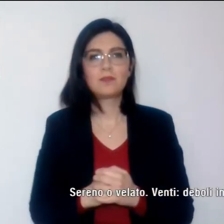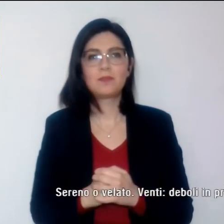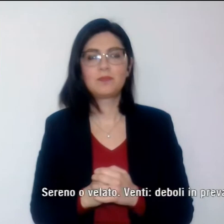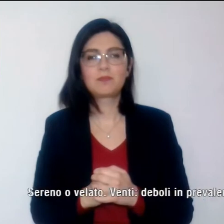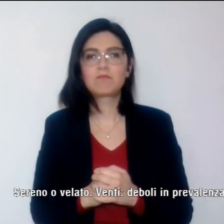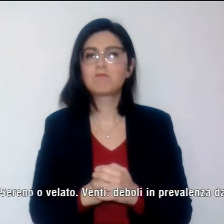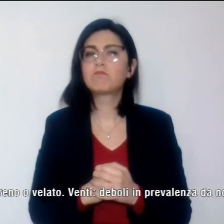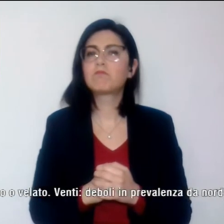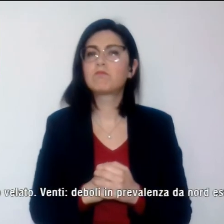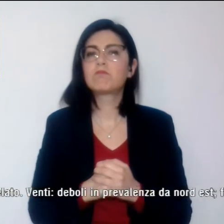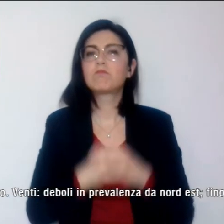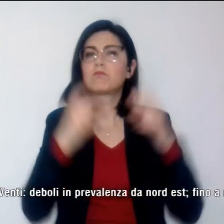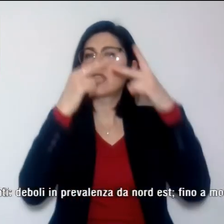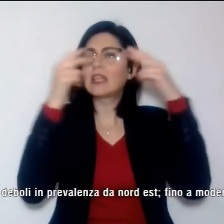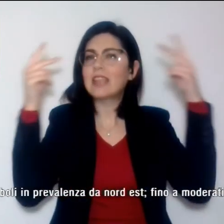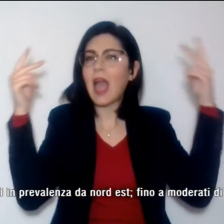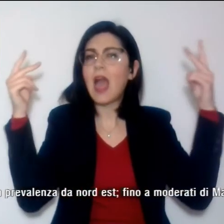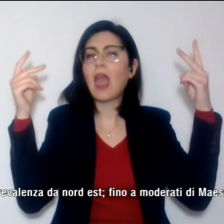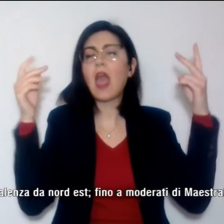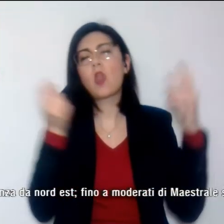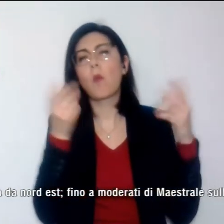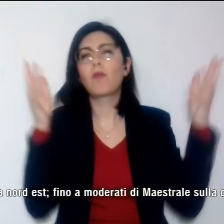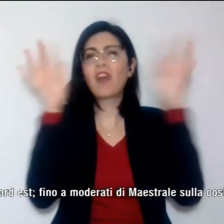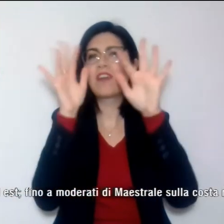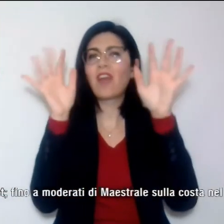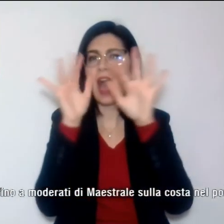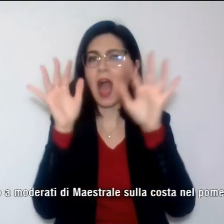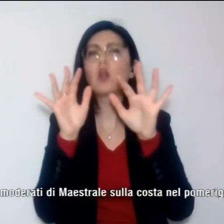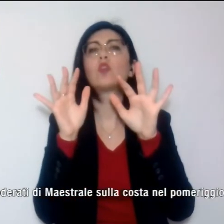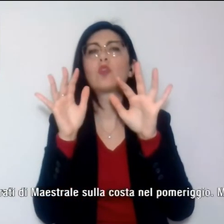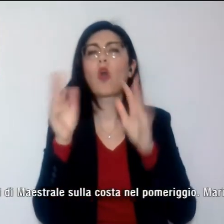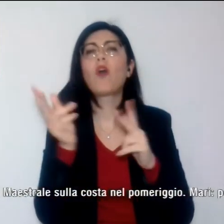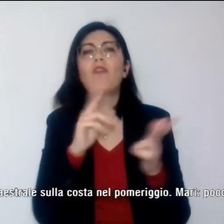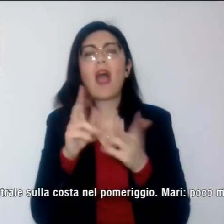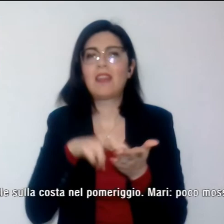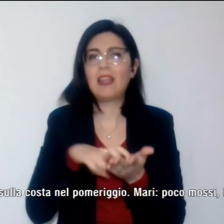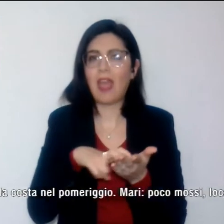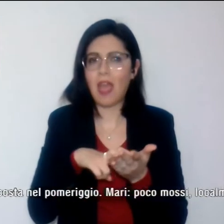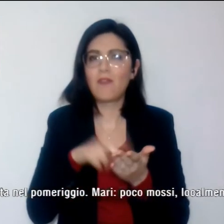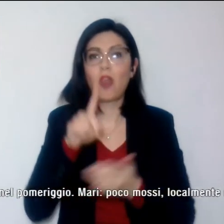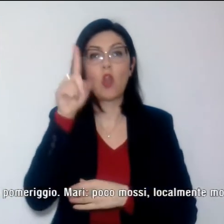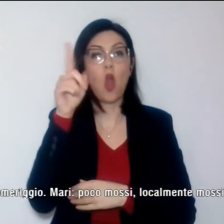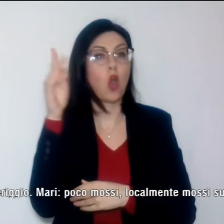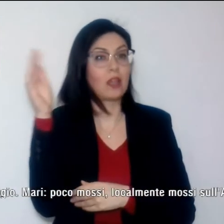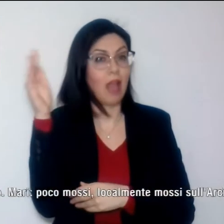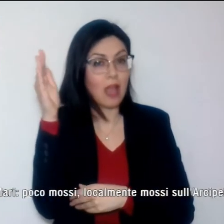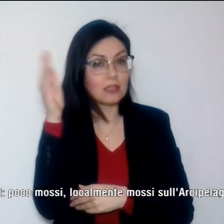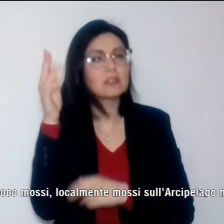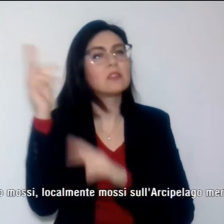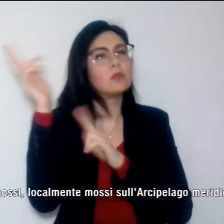cielo sarà sereno o velato venti deboli in prevalenza da nord est fino a moderati di maestrale